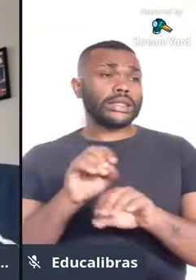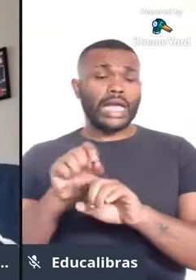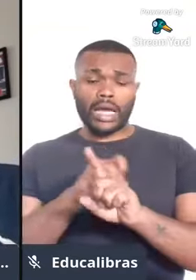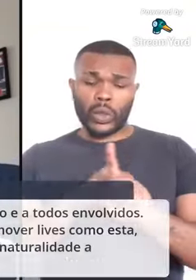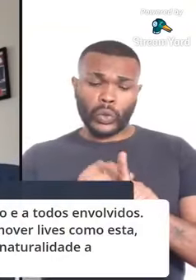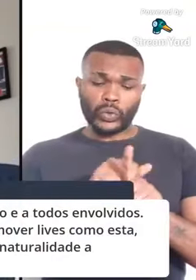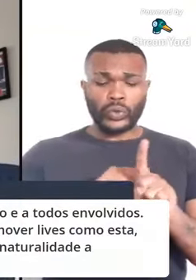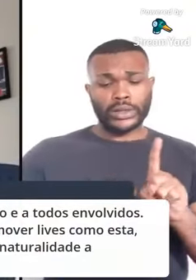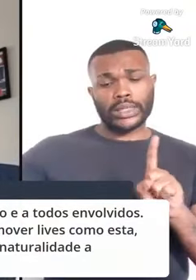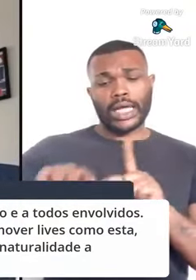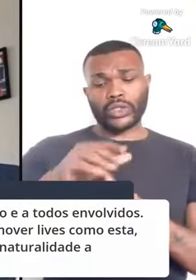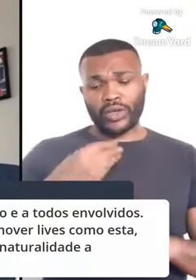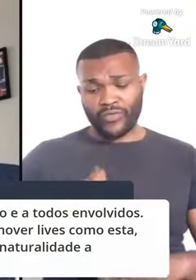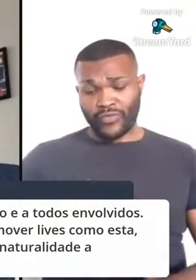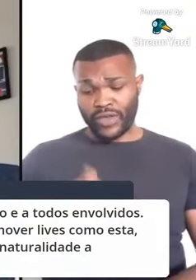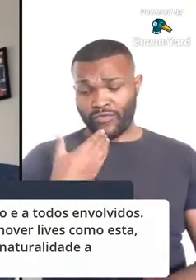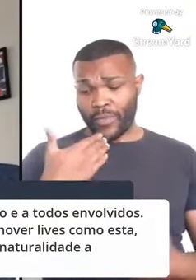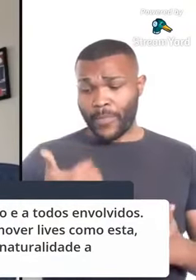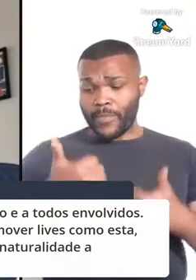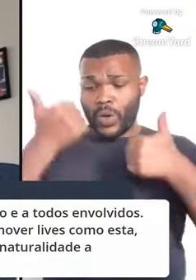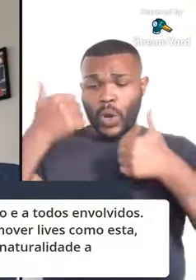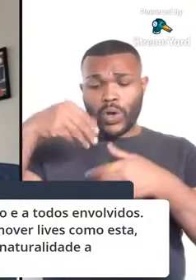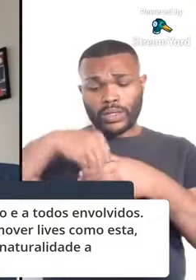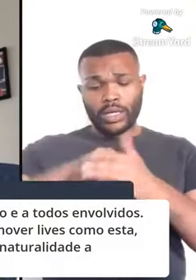conviver melhor com a quarentena, né?